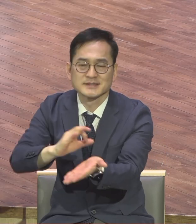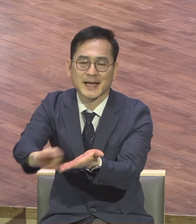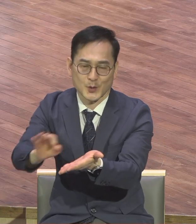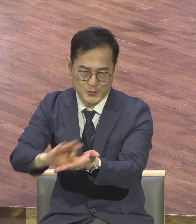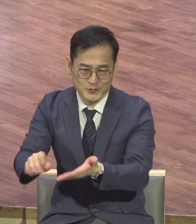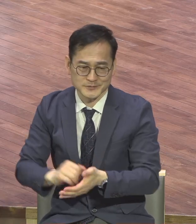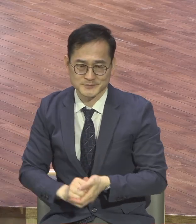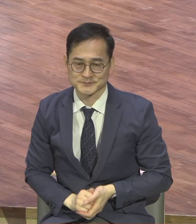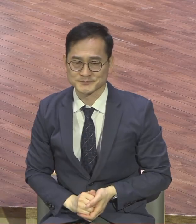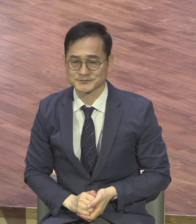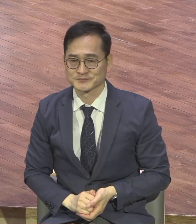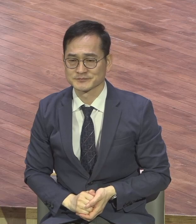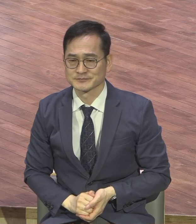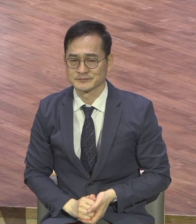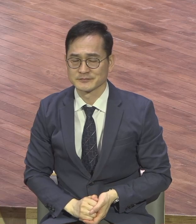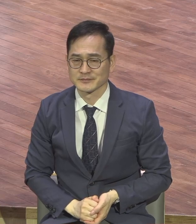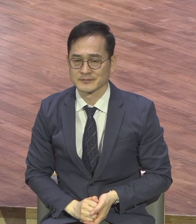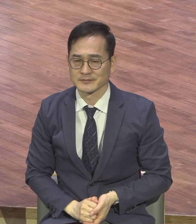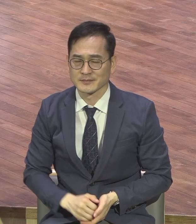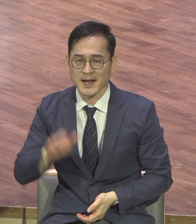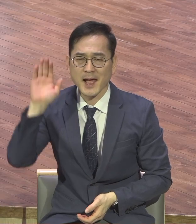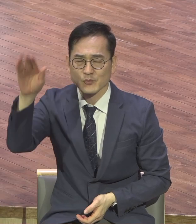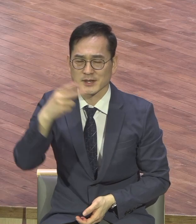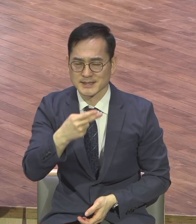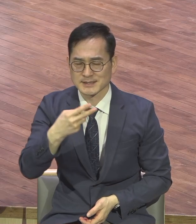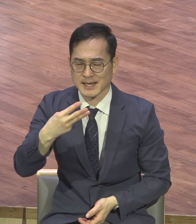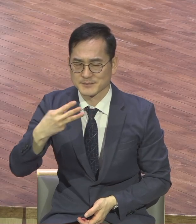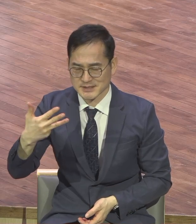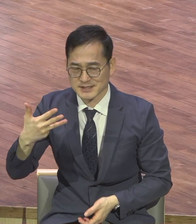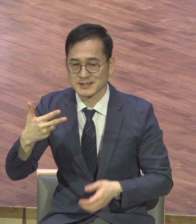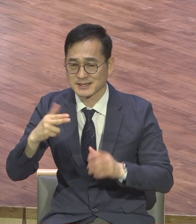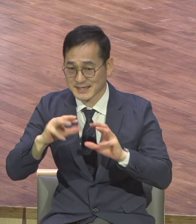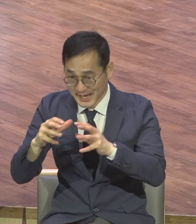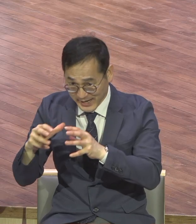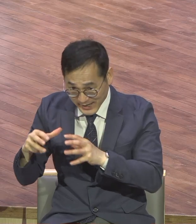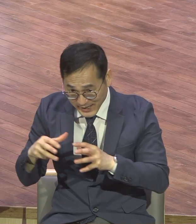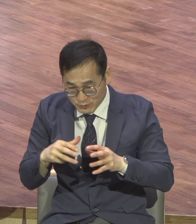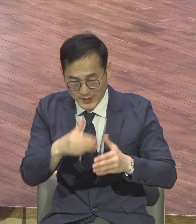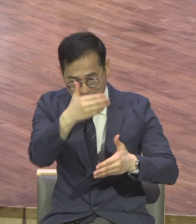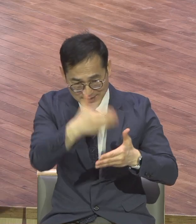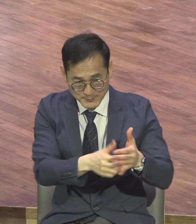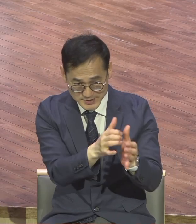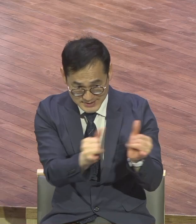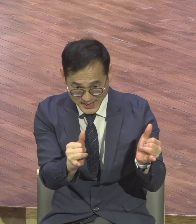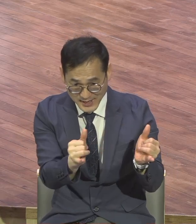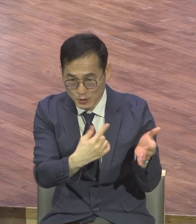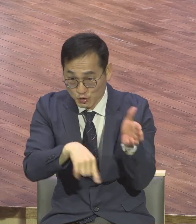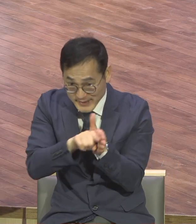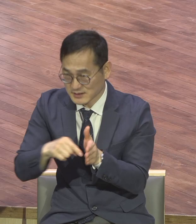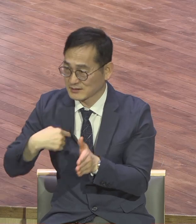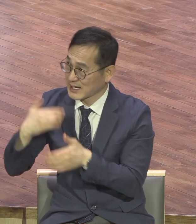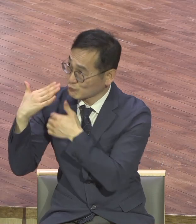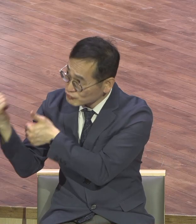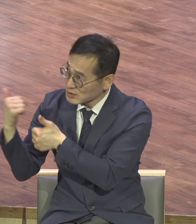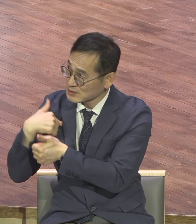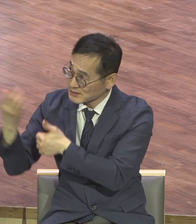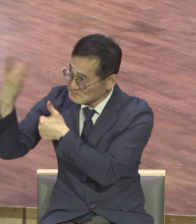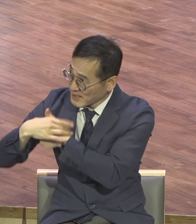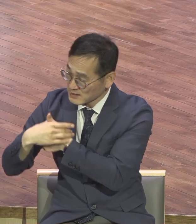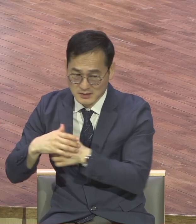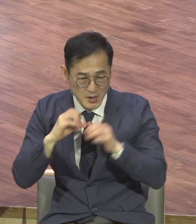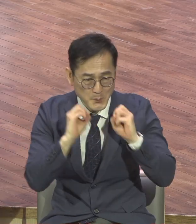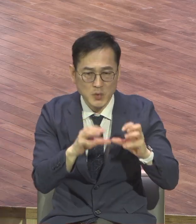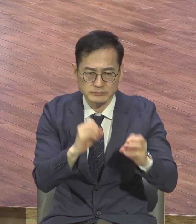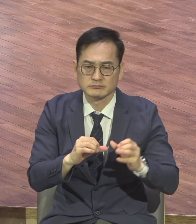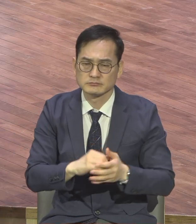우리를 237 나라 이제 남은 자 237의 구원의 길로 작정된 남은 자를 위해서 우리 부르셨다. 예수 그리스도를 통해서